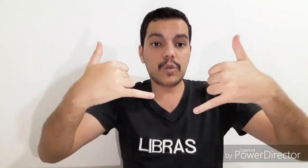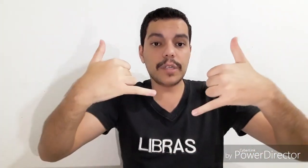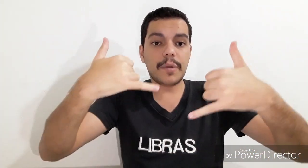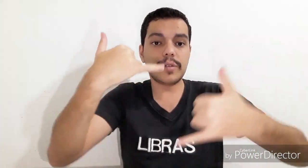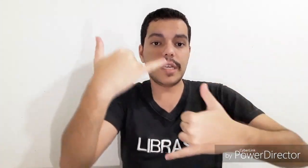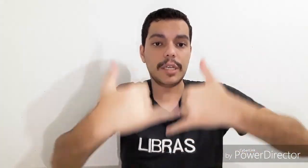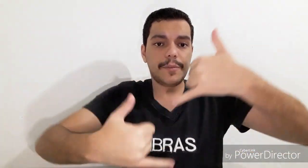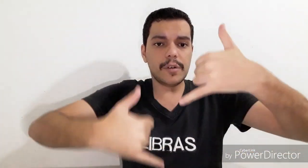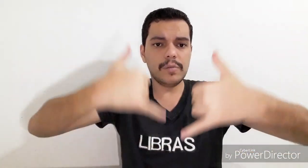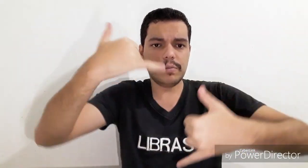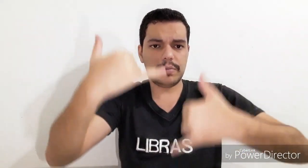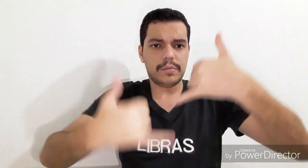duas mãos em Y,